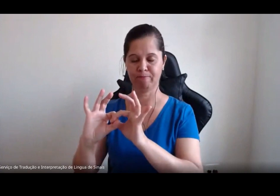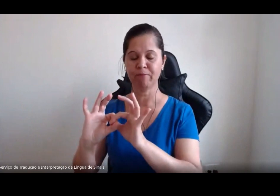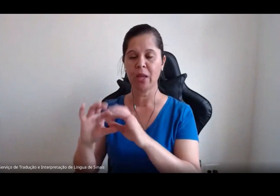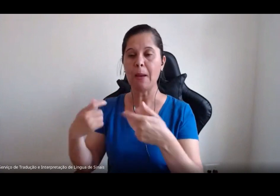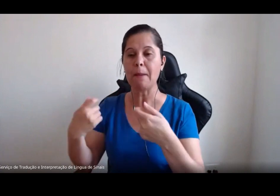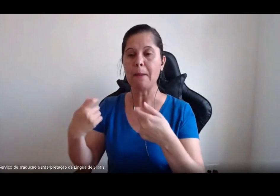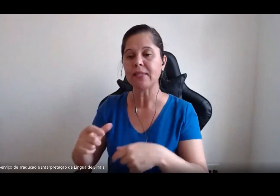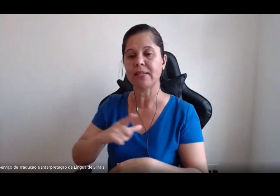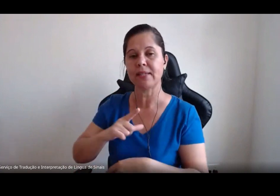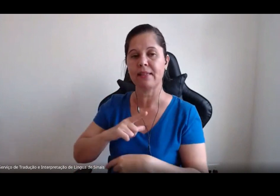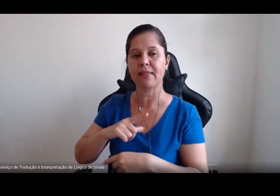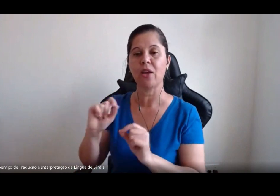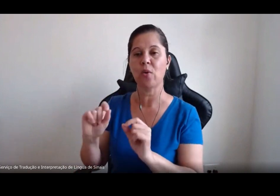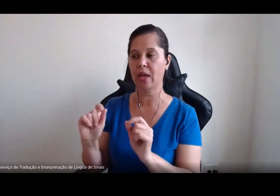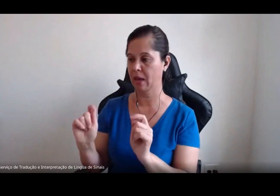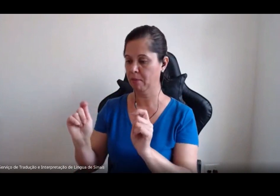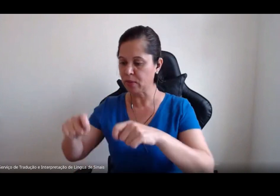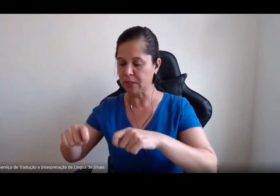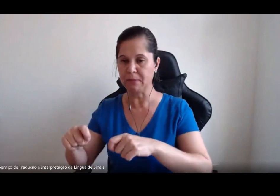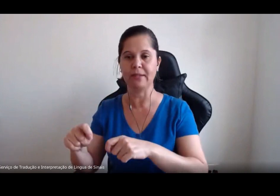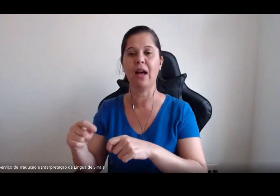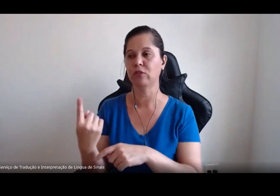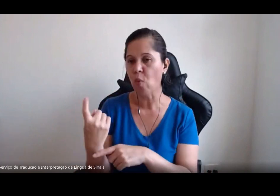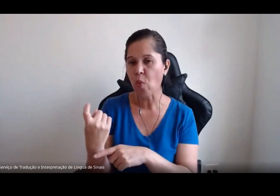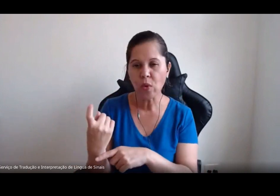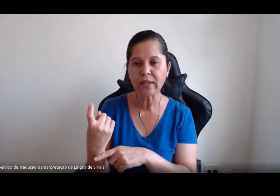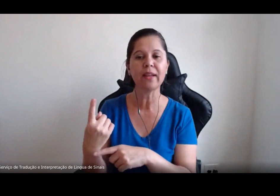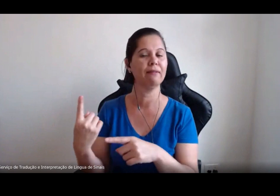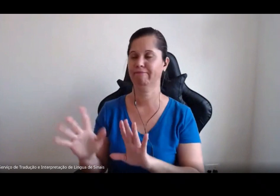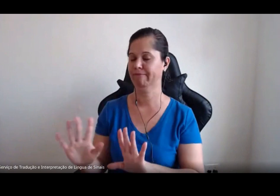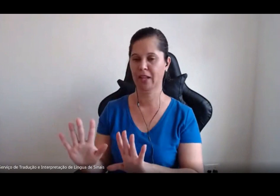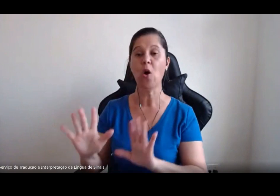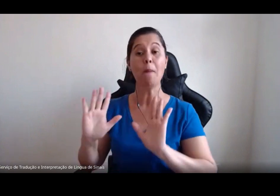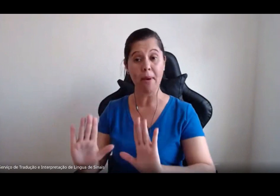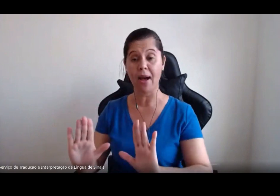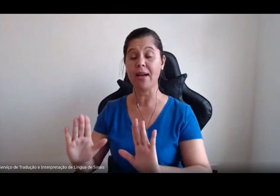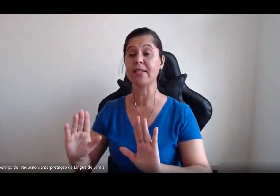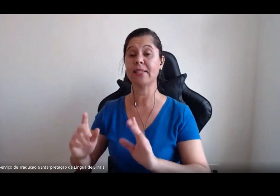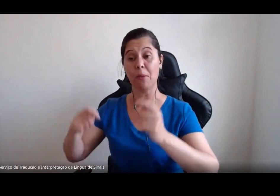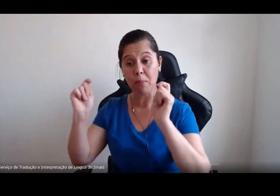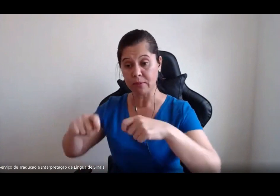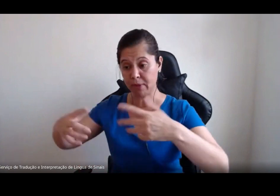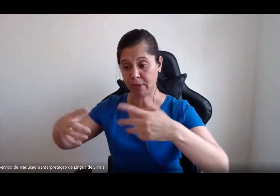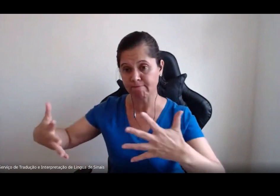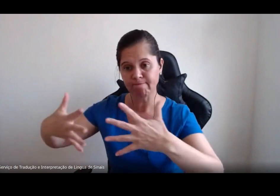indissociáveis, eles não podem ser vistos como duas possibilidades, um influencia o outro e eles